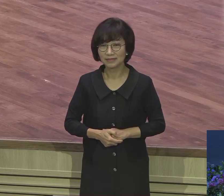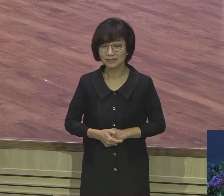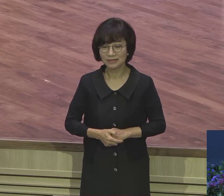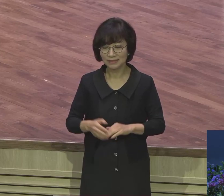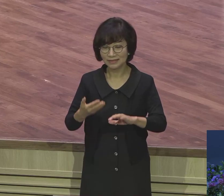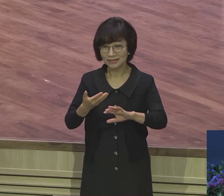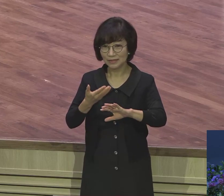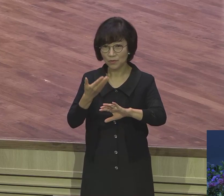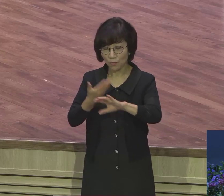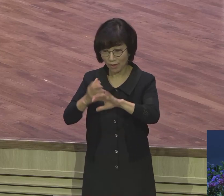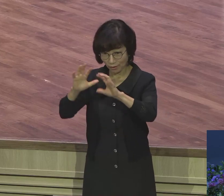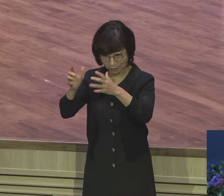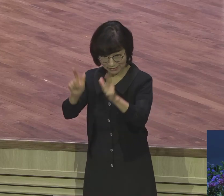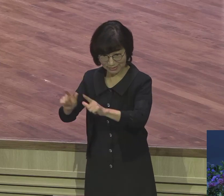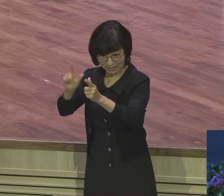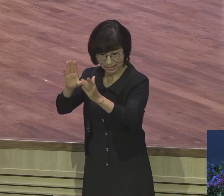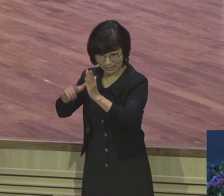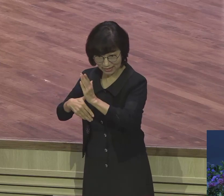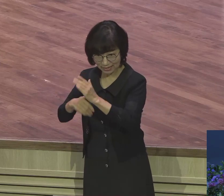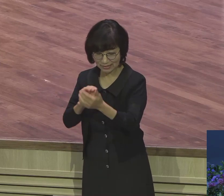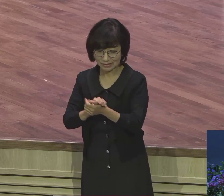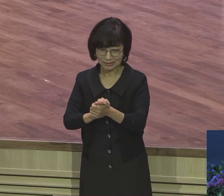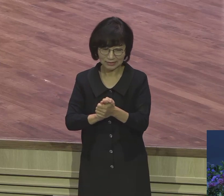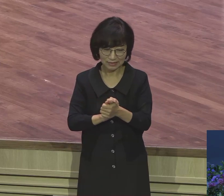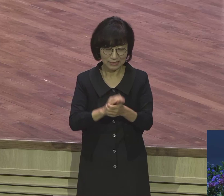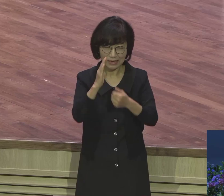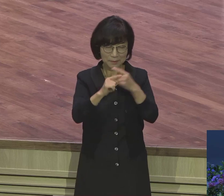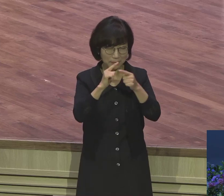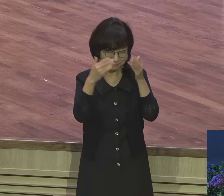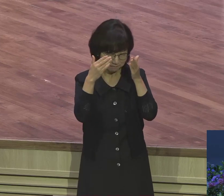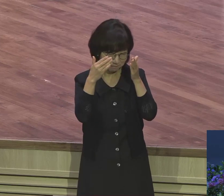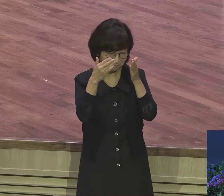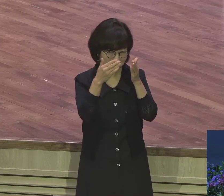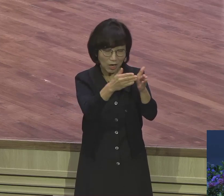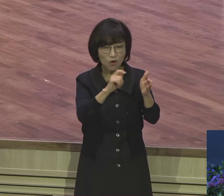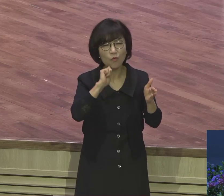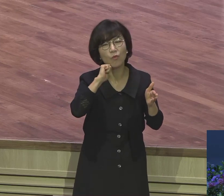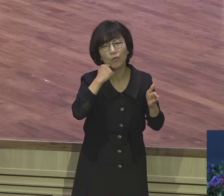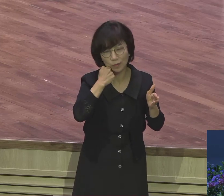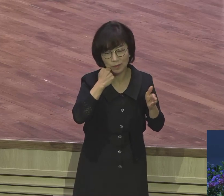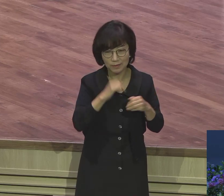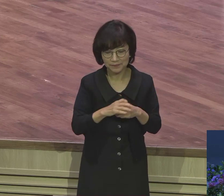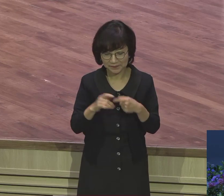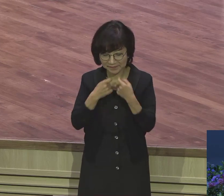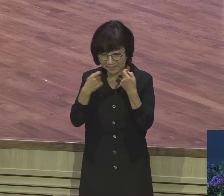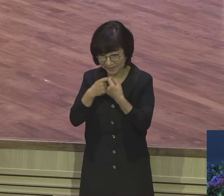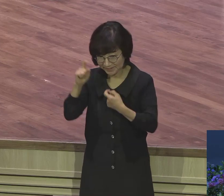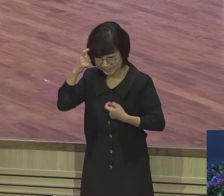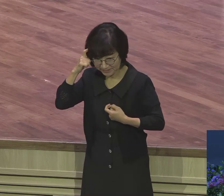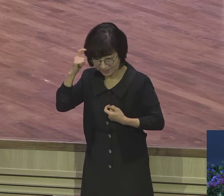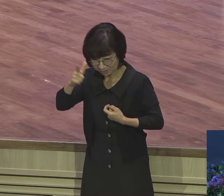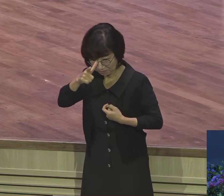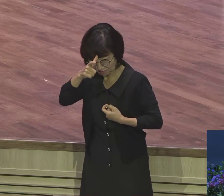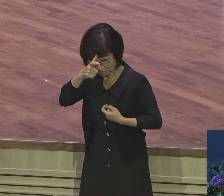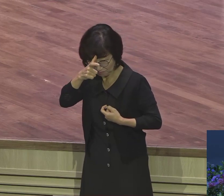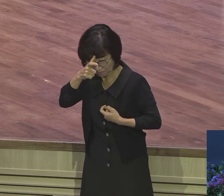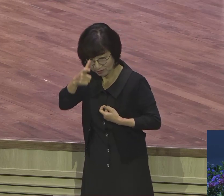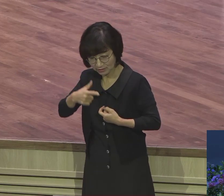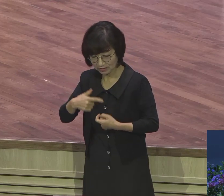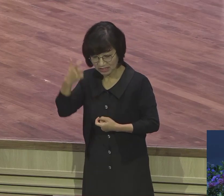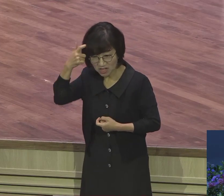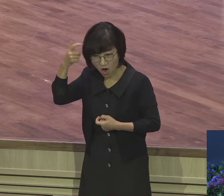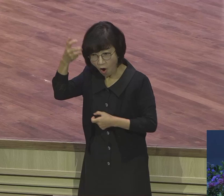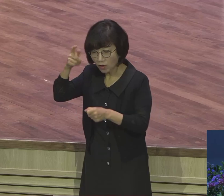복것을 못 맞춰. 근수성이 없어. 자기 생각이 빠져 있어. 영적 문제가 야